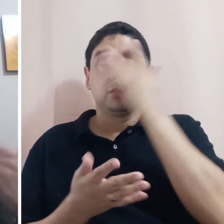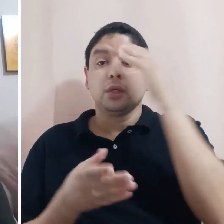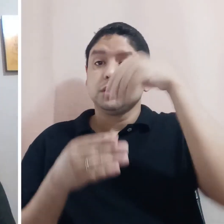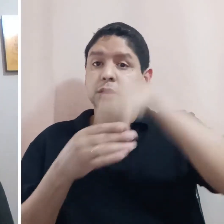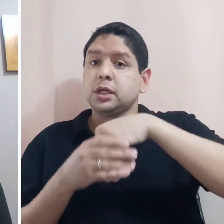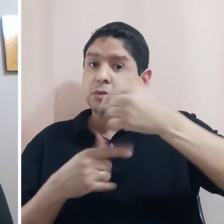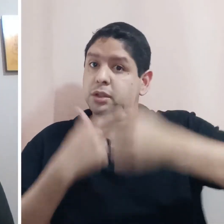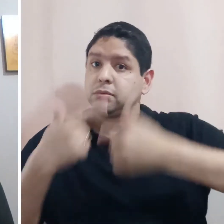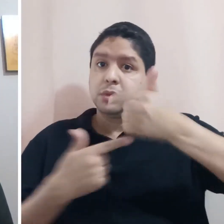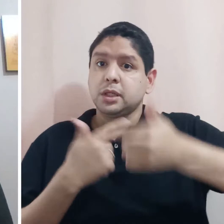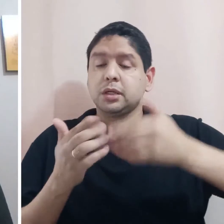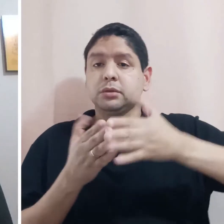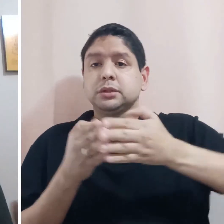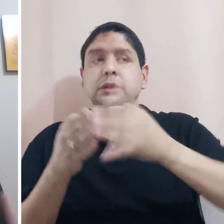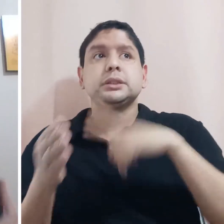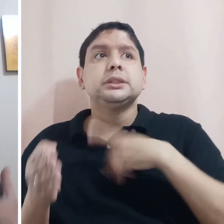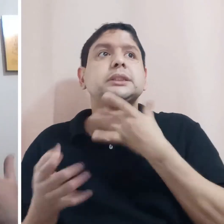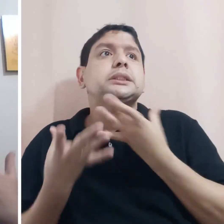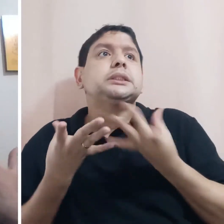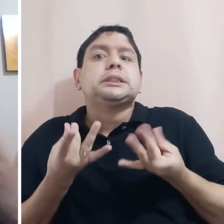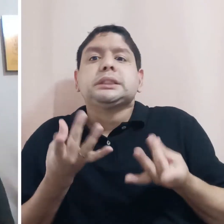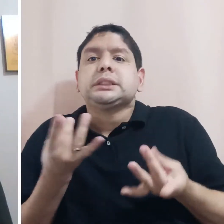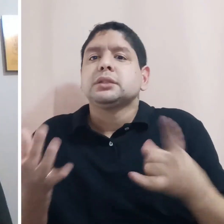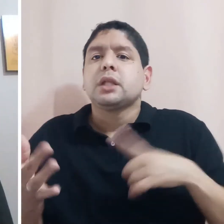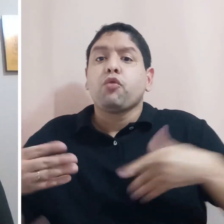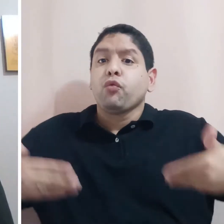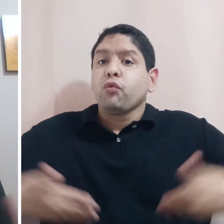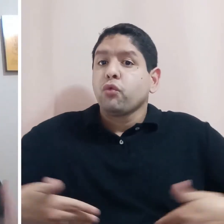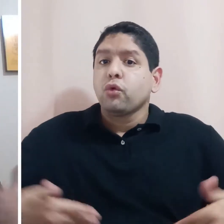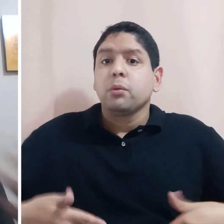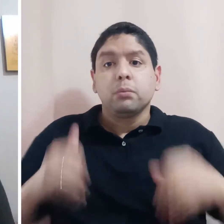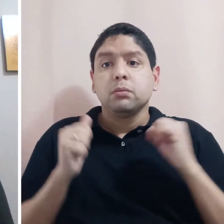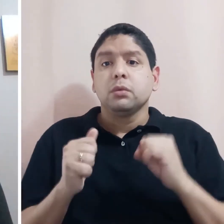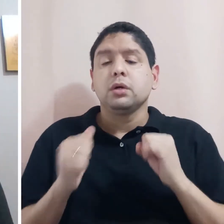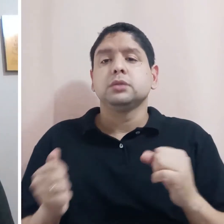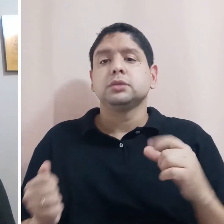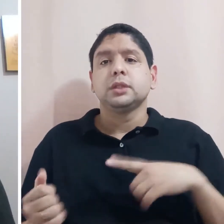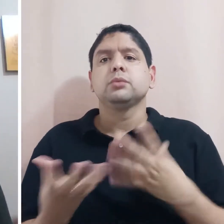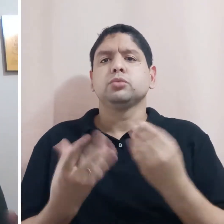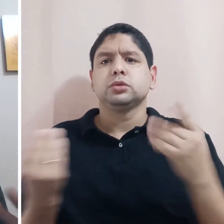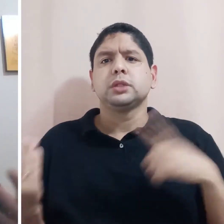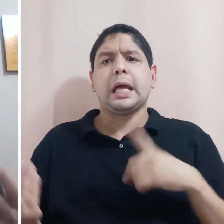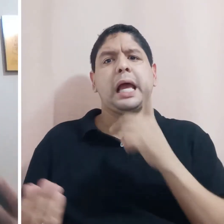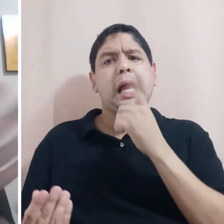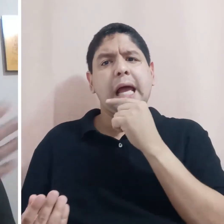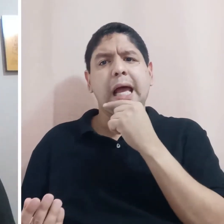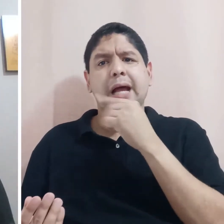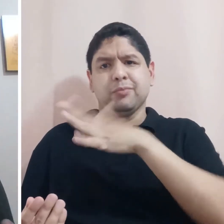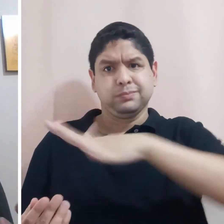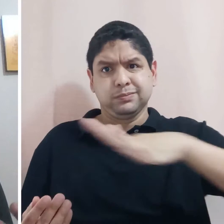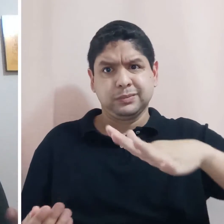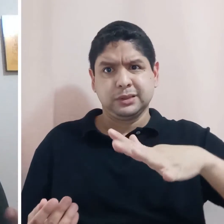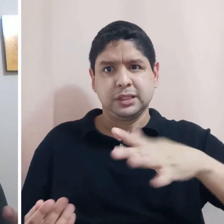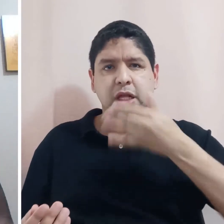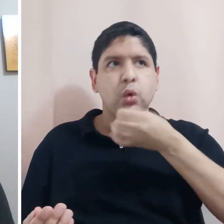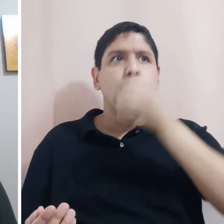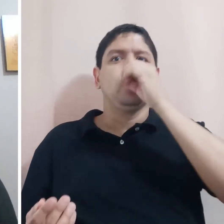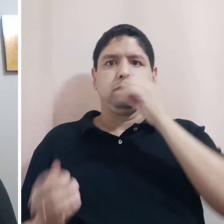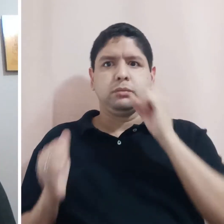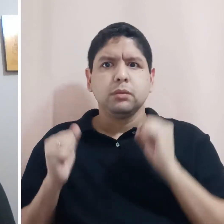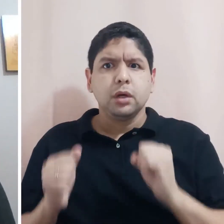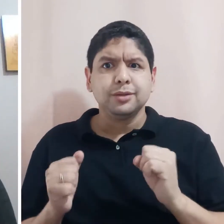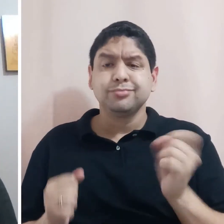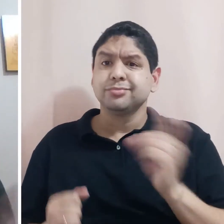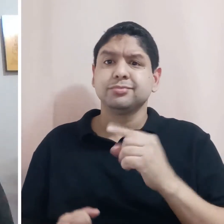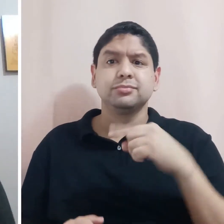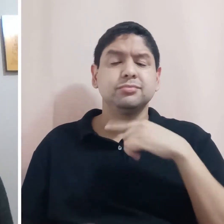e aí os marinheiros ali poderiam acabar morrendo de fome, morrendo de sede, que apesar de eles estarem, né, em volta de muita água, aquela